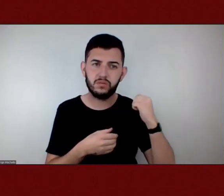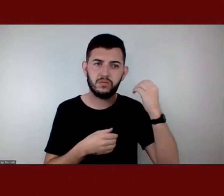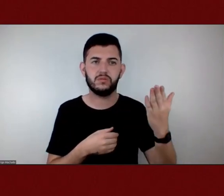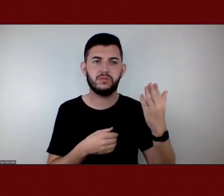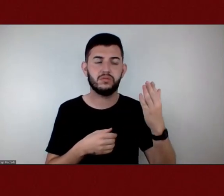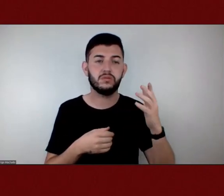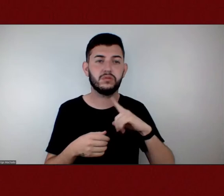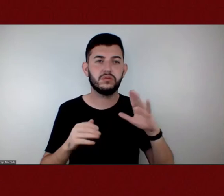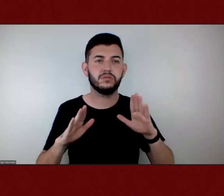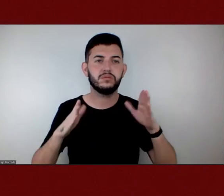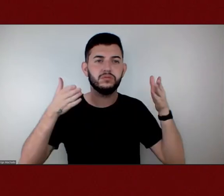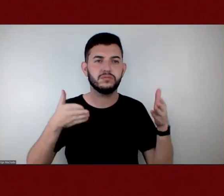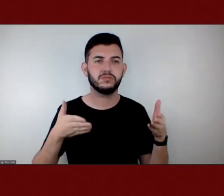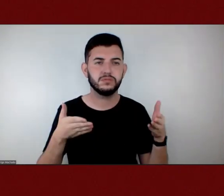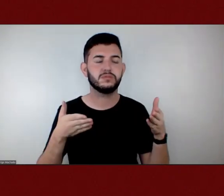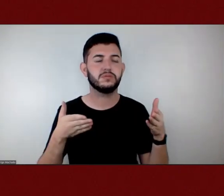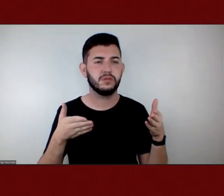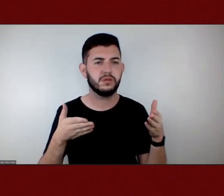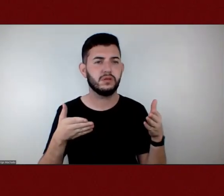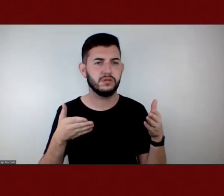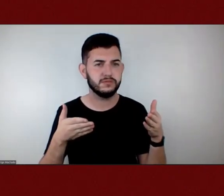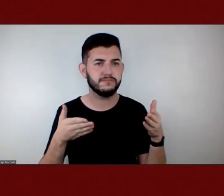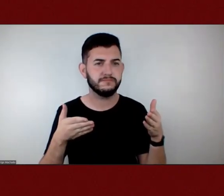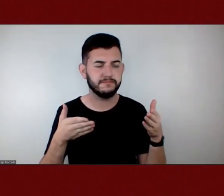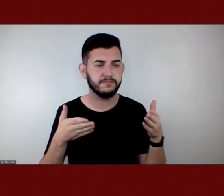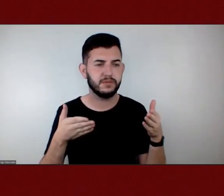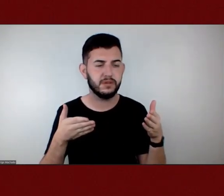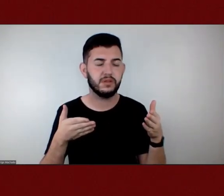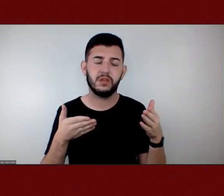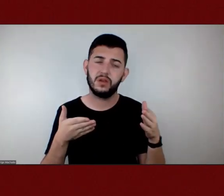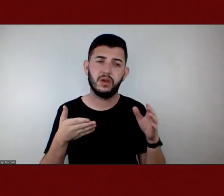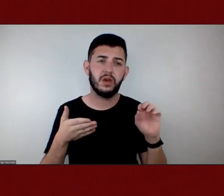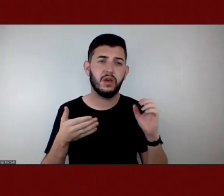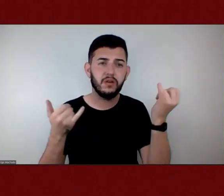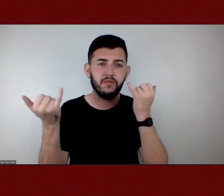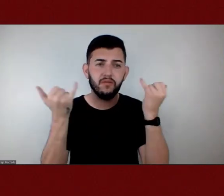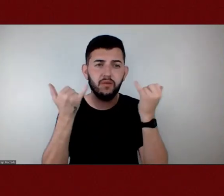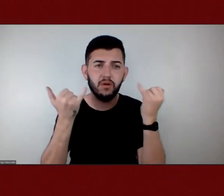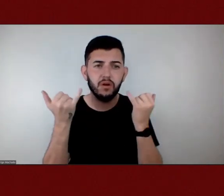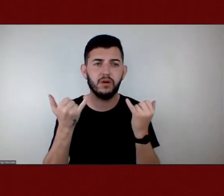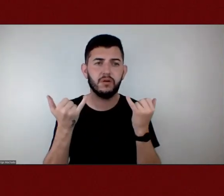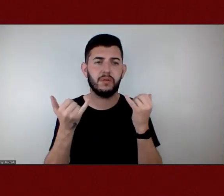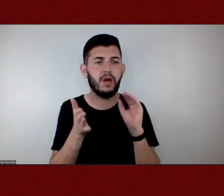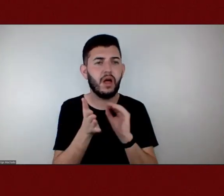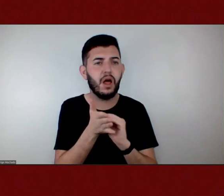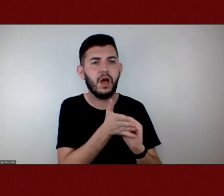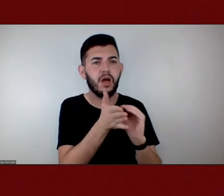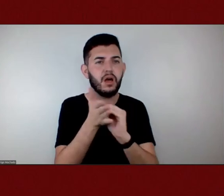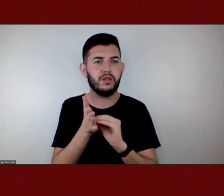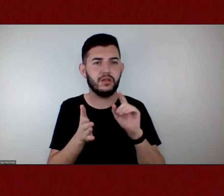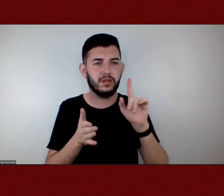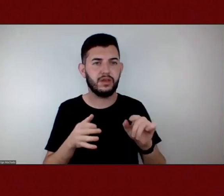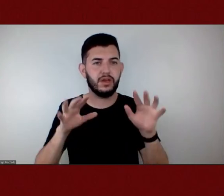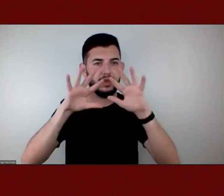participação distante e mal informada da Internacional Comunista e a